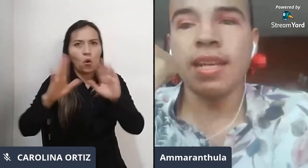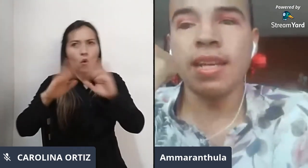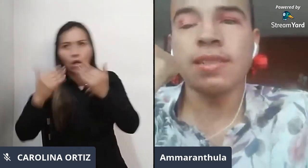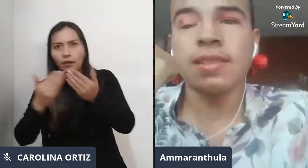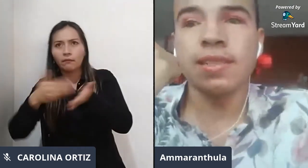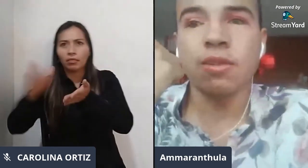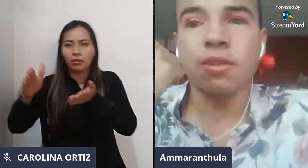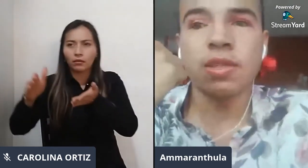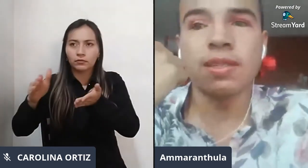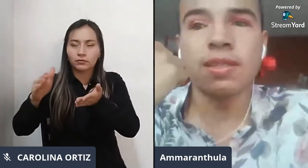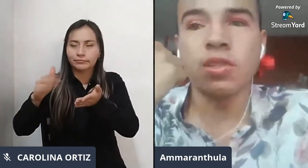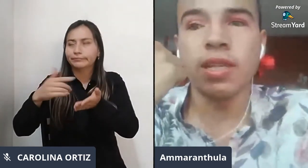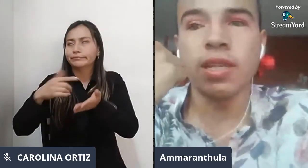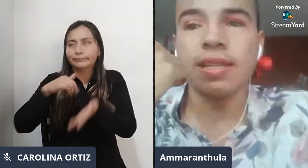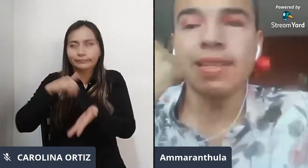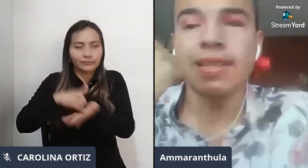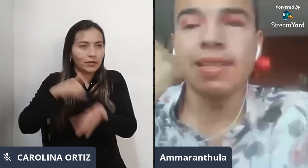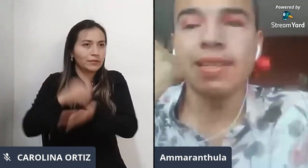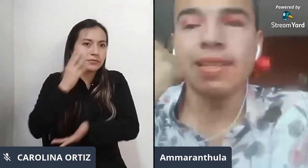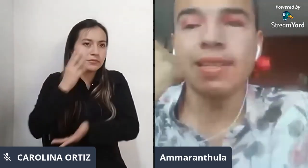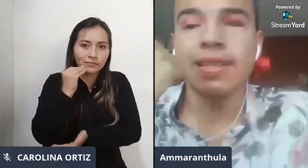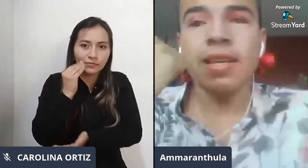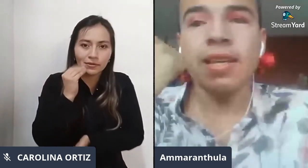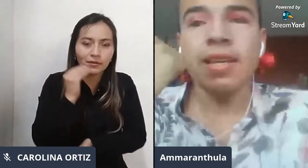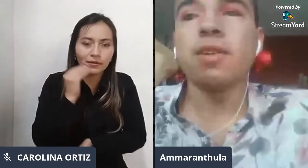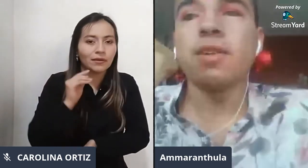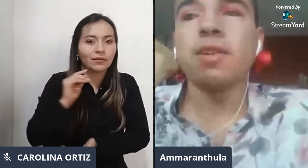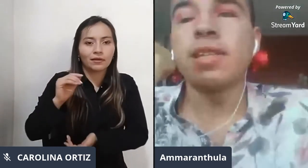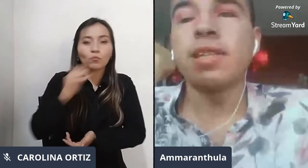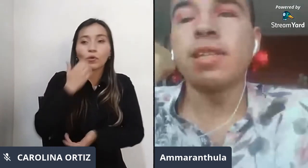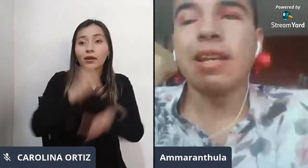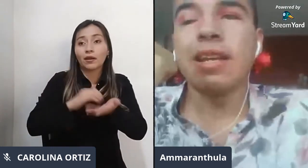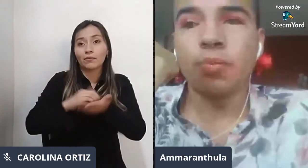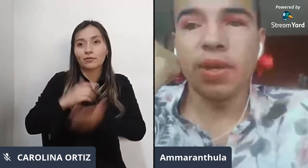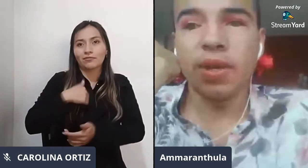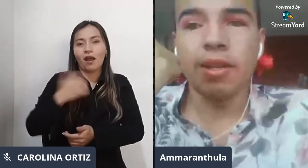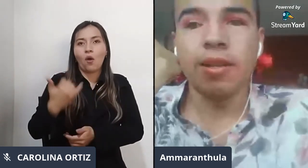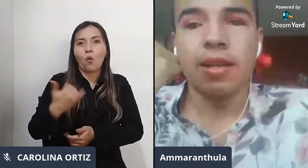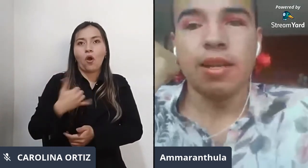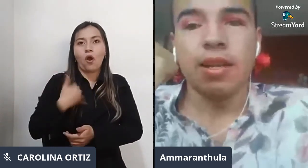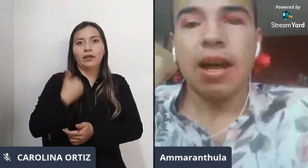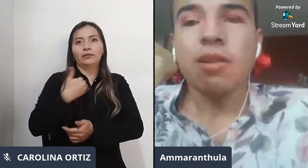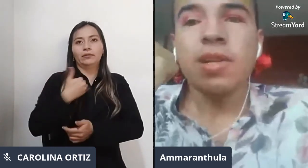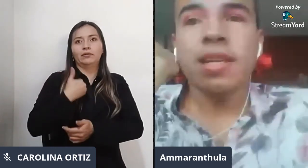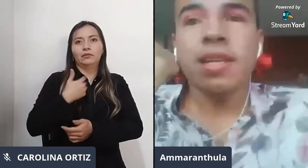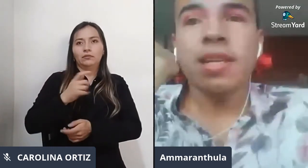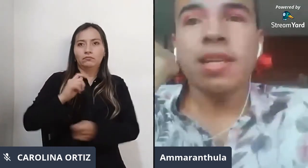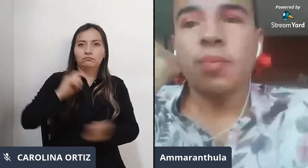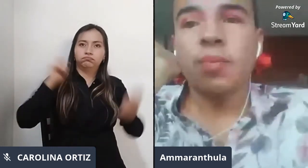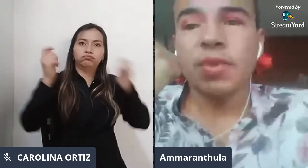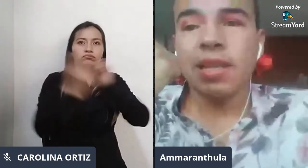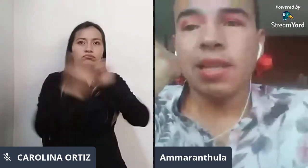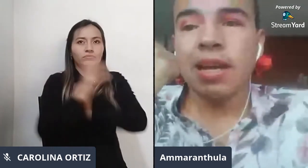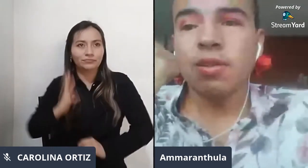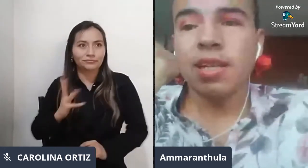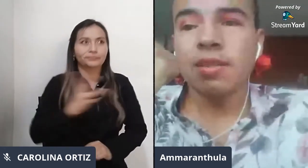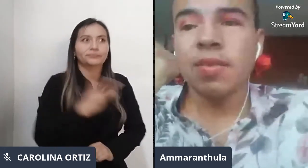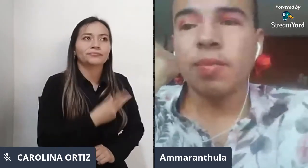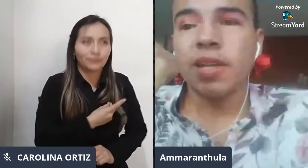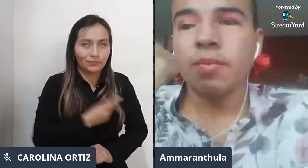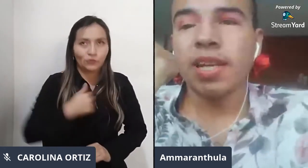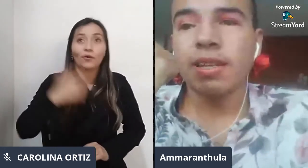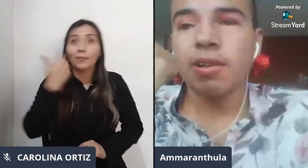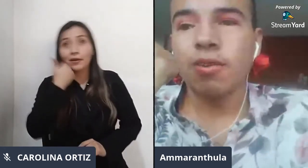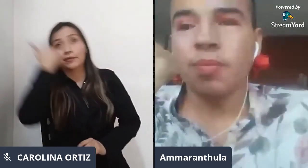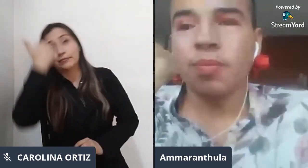a muchas nenas que hicieron sus tránsitos en edades tempranas, y que pues yo en la adultez ya lo supe, algunas vainas las supe tramitar, otras me volvieron